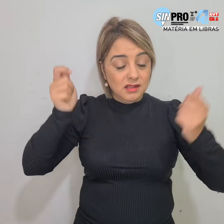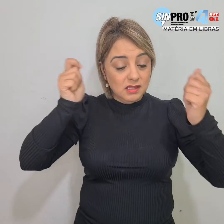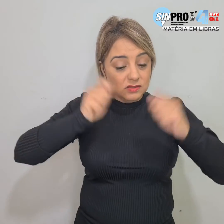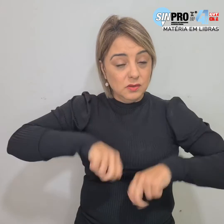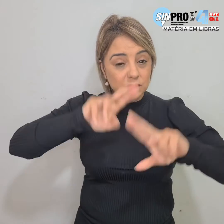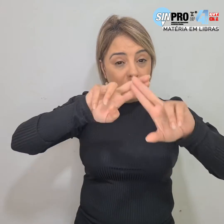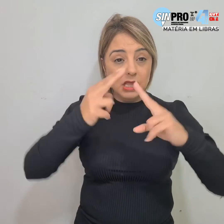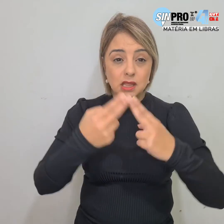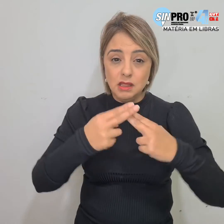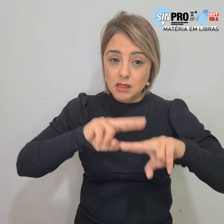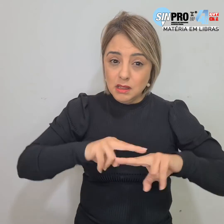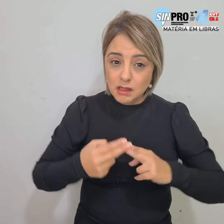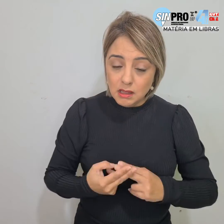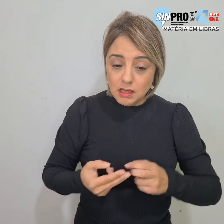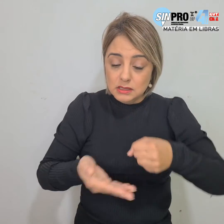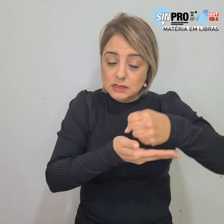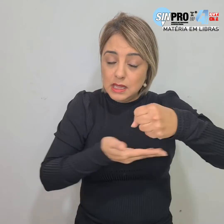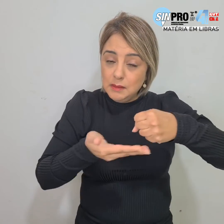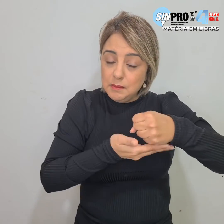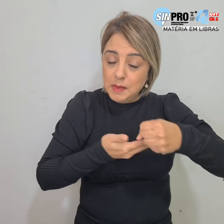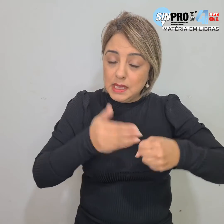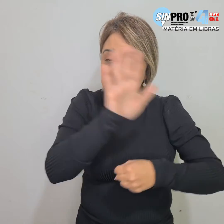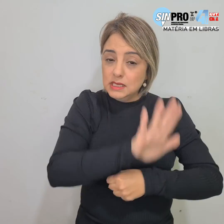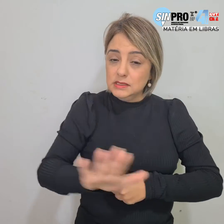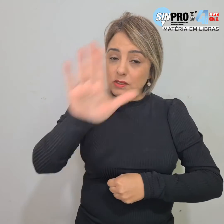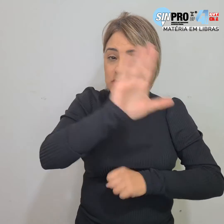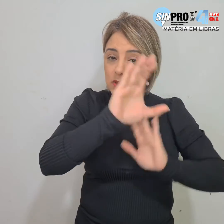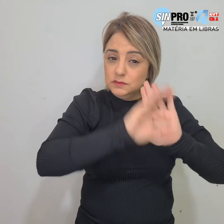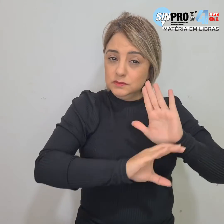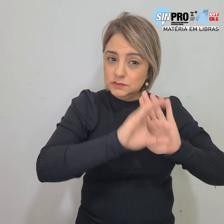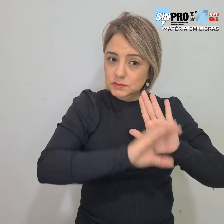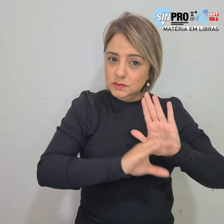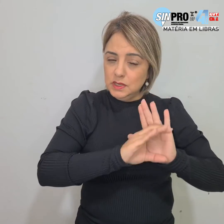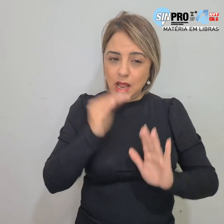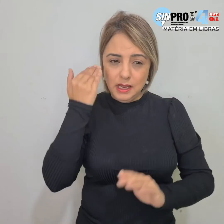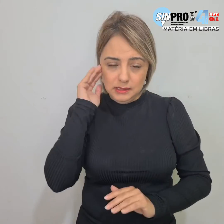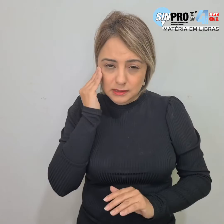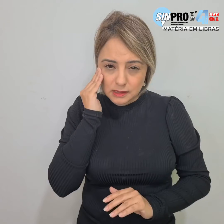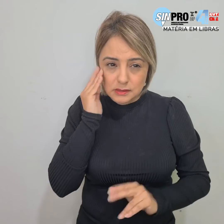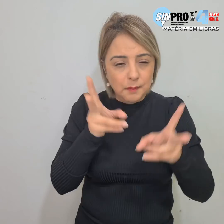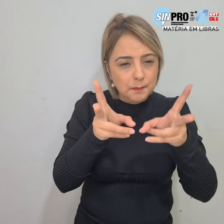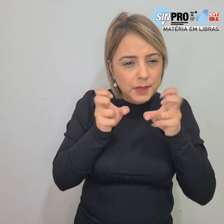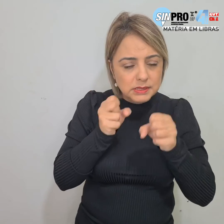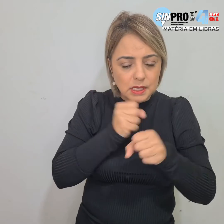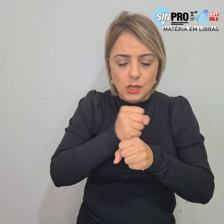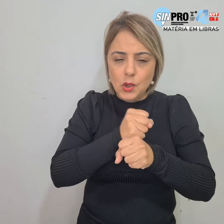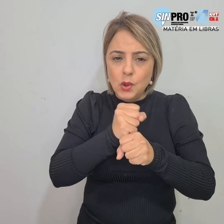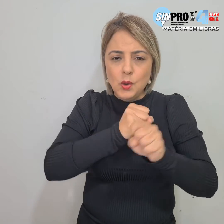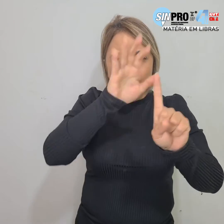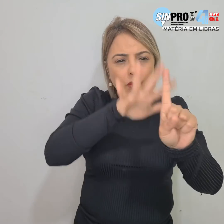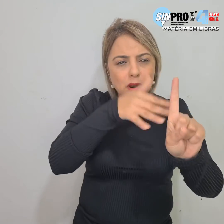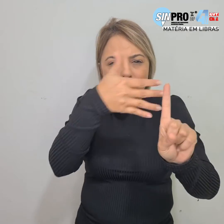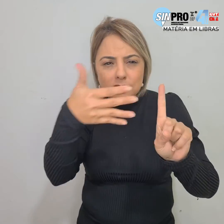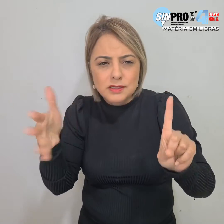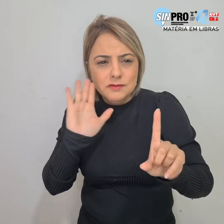Nacional Comum Curricular, entende? Então veja, o ano letivo já está perdido. Cabe então se